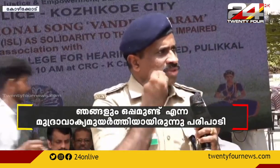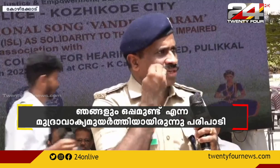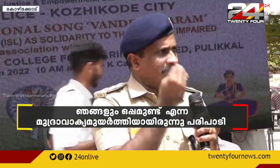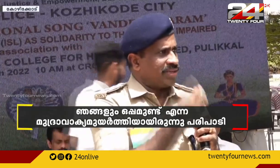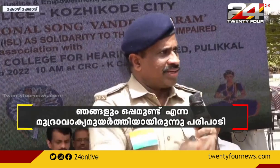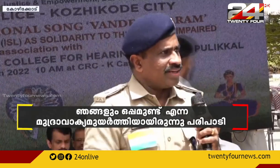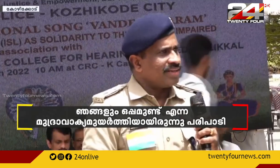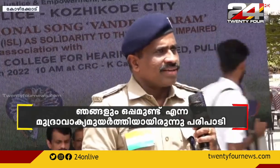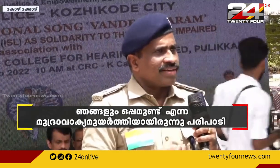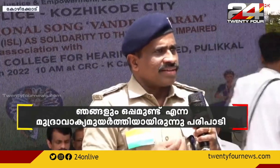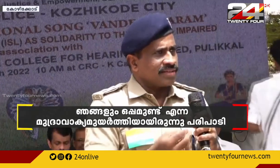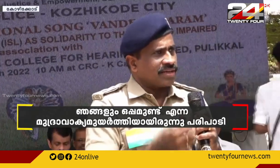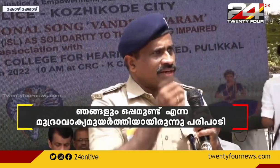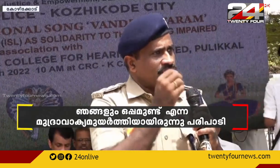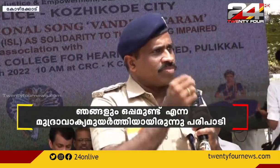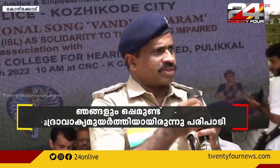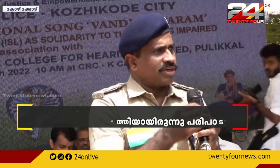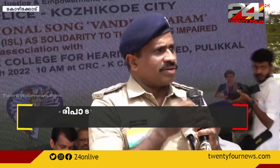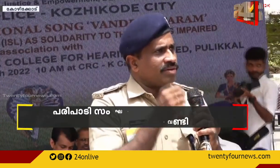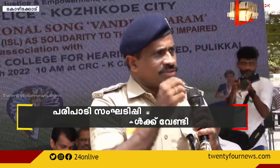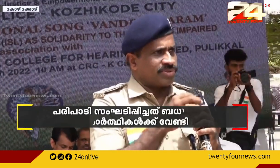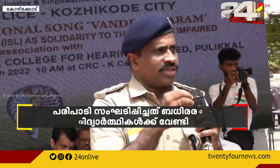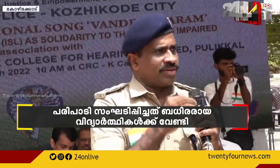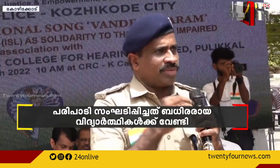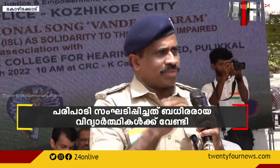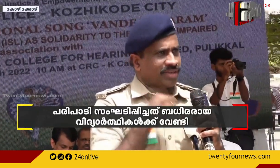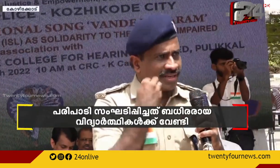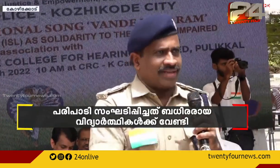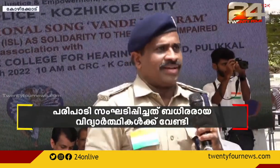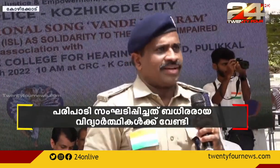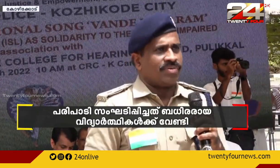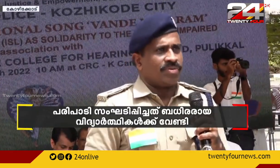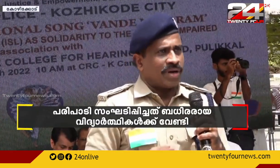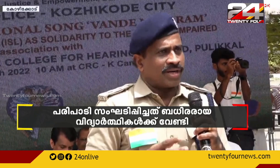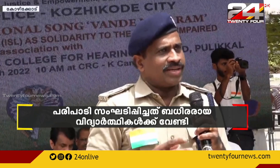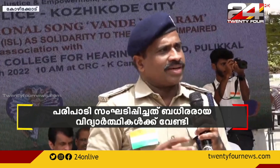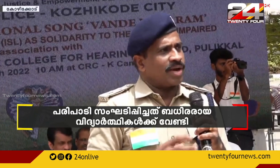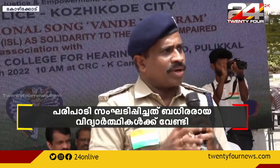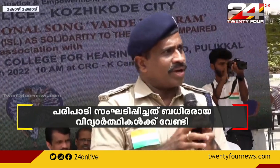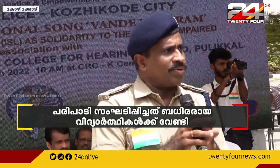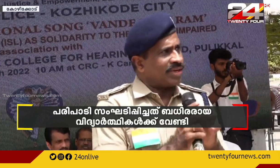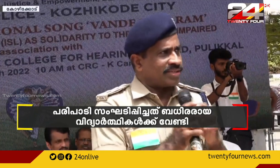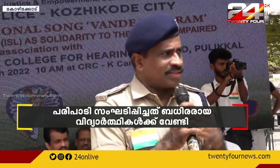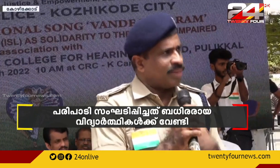സംസാരിക്കാൻ പറ്റുന്നില്ലെങ്കിൽ നിങ്ങൾക്ക് അറിയാവുന്ന ഭാഷയിൽ സംസാരിക്കാൻ പറ്റുന്ന രീതി മാറ്റിയെടുക്കാനുള്ള ഒരു യജ്ഞത്തിന്റെ